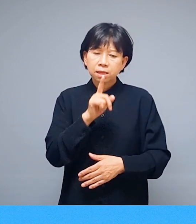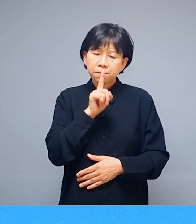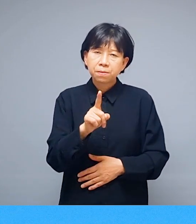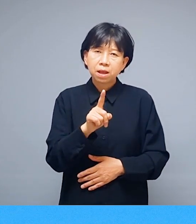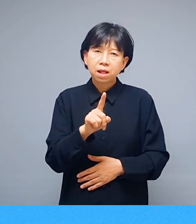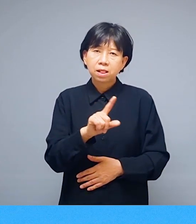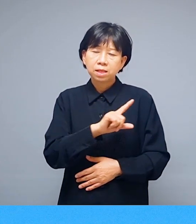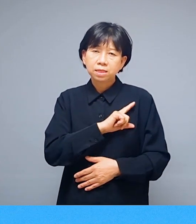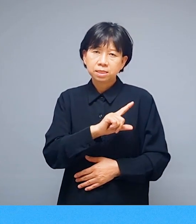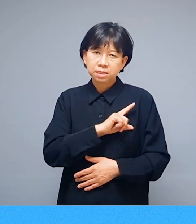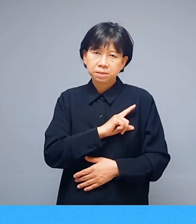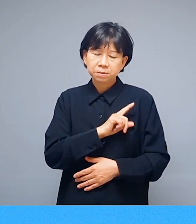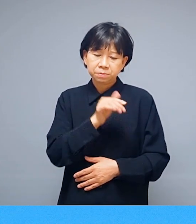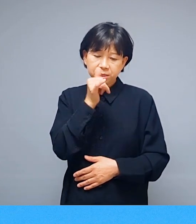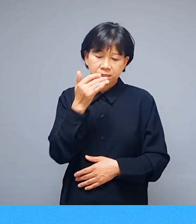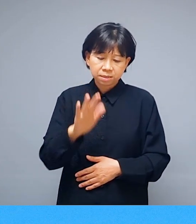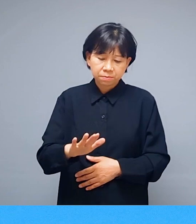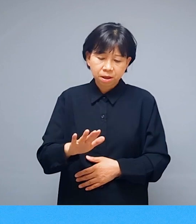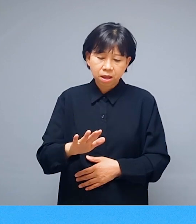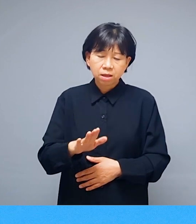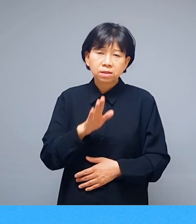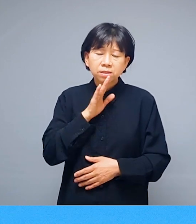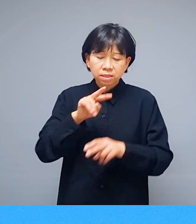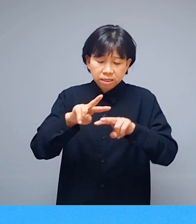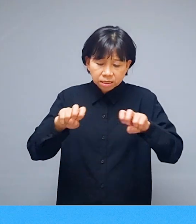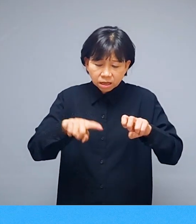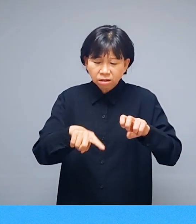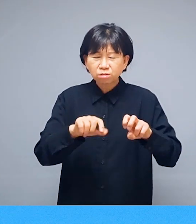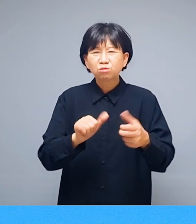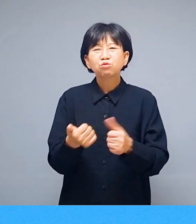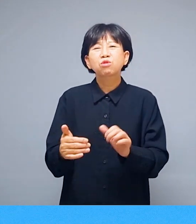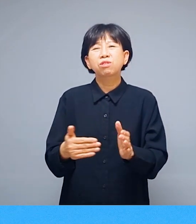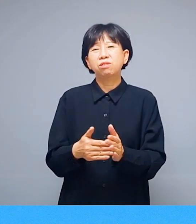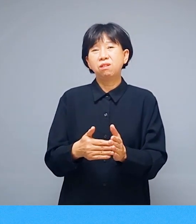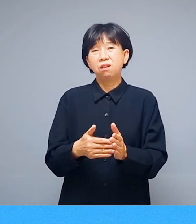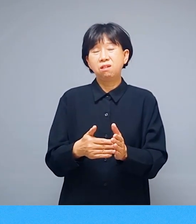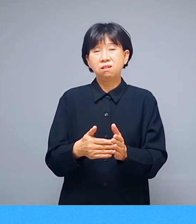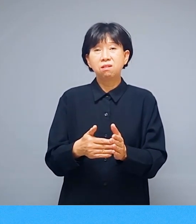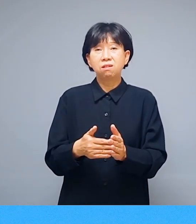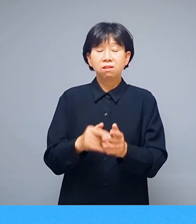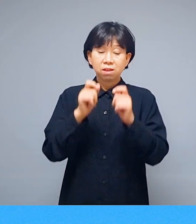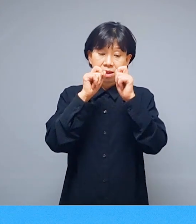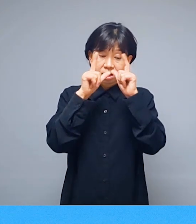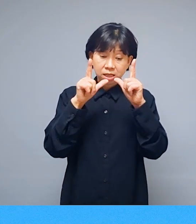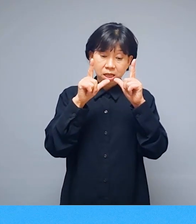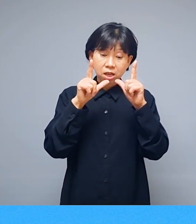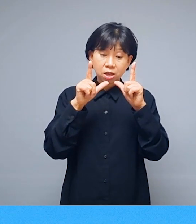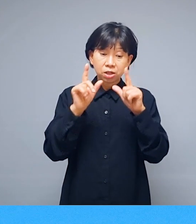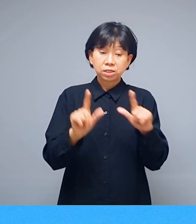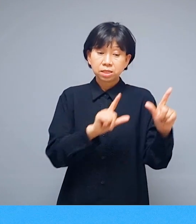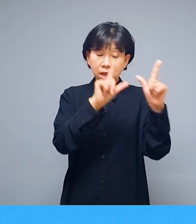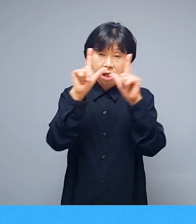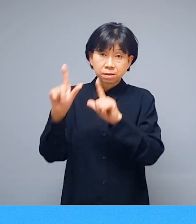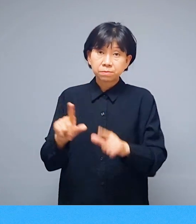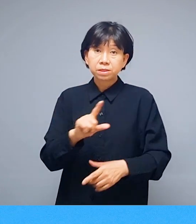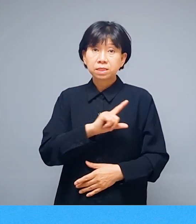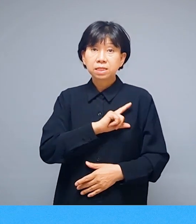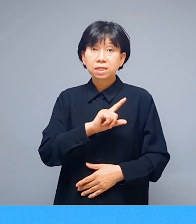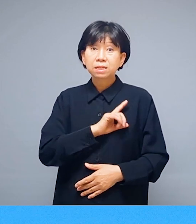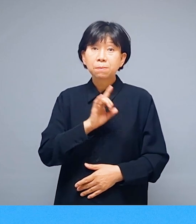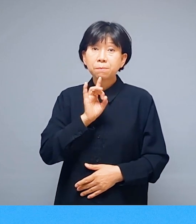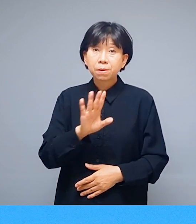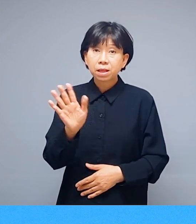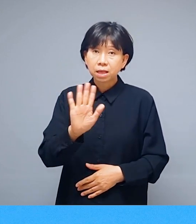이름은 가졌으나 죽은 자로다. 아멘. 깨어있는 삶은 이름만 가지고서는 안